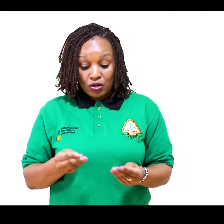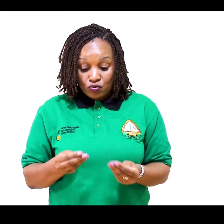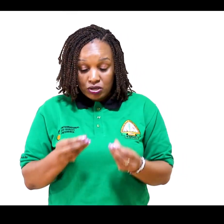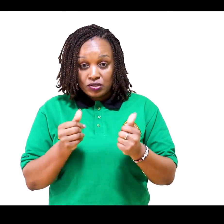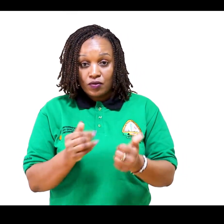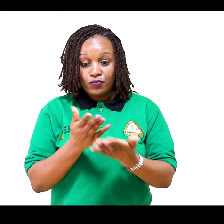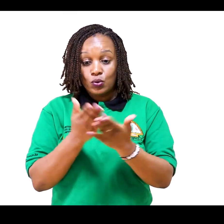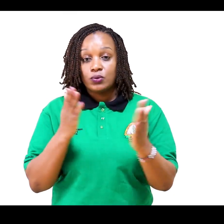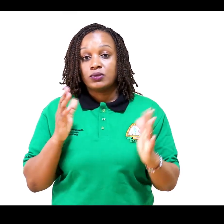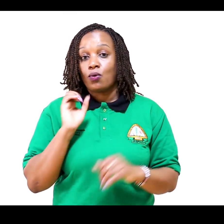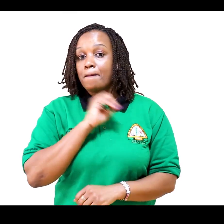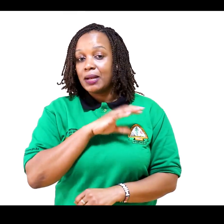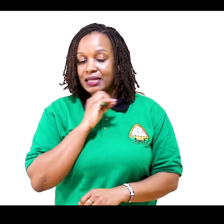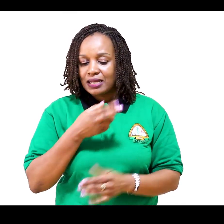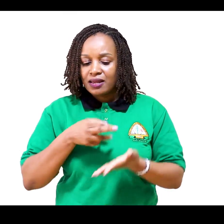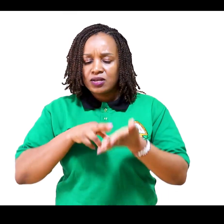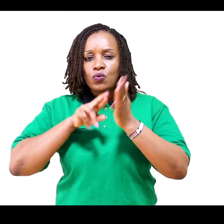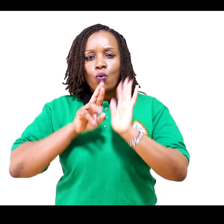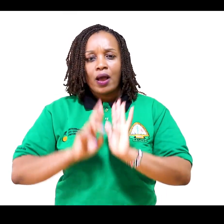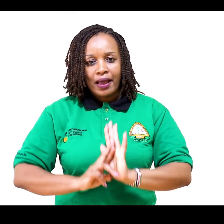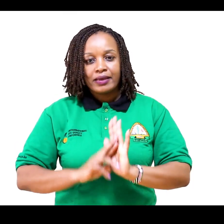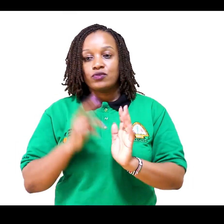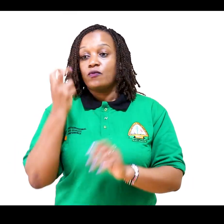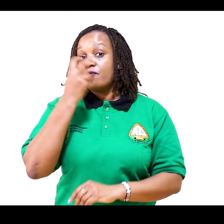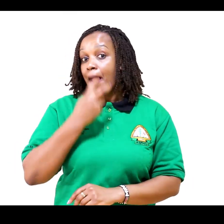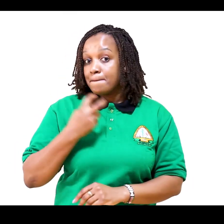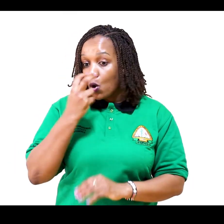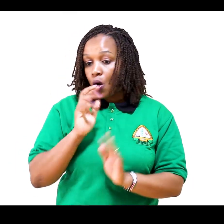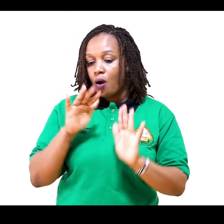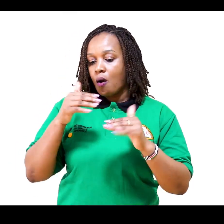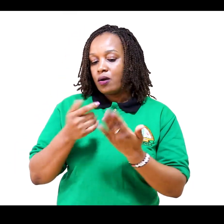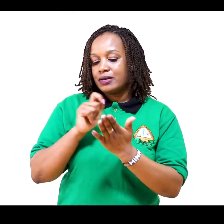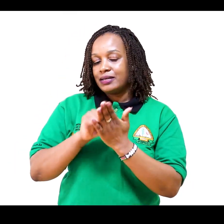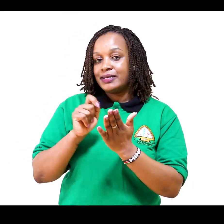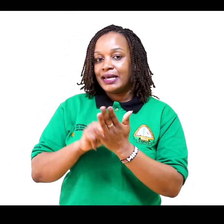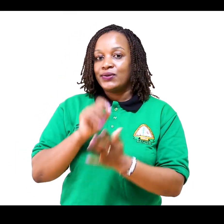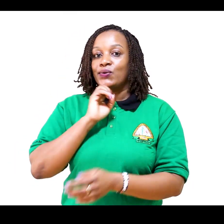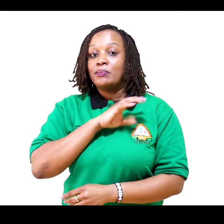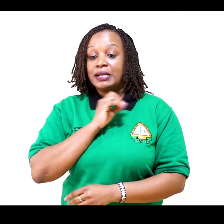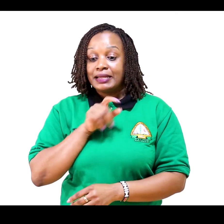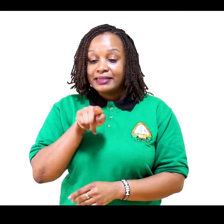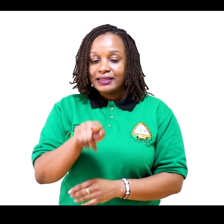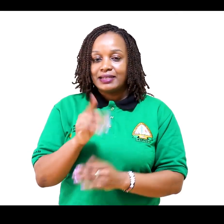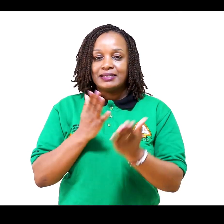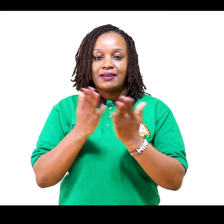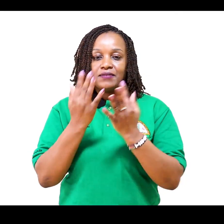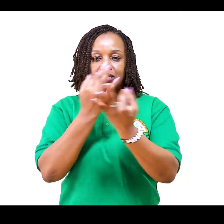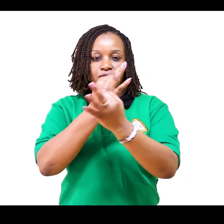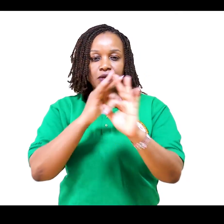wa malalamiko, mahitaji ni kufanya malalamiko ya mdomo au maandishi. Huduma hii haina malipo